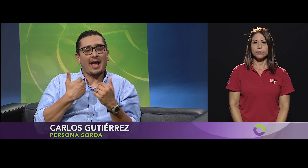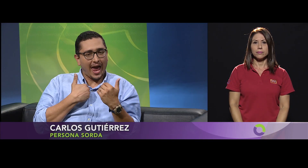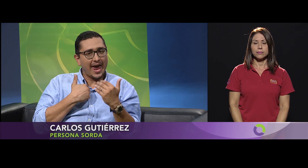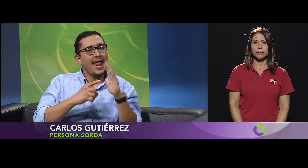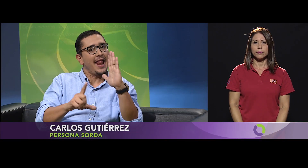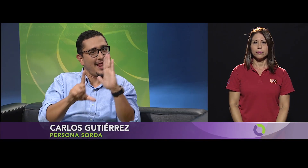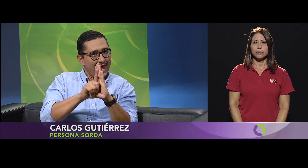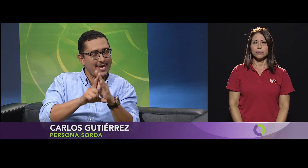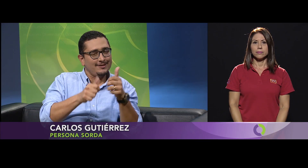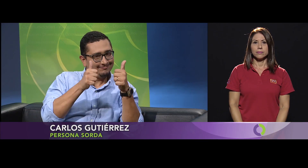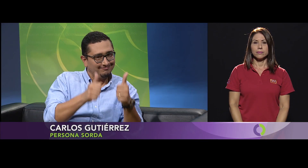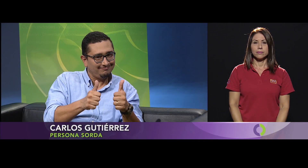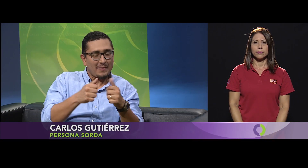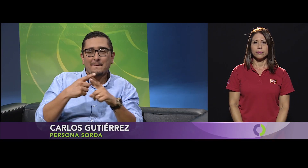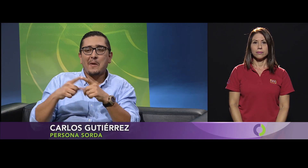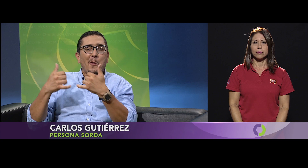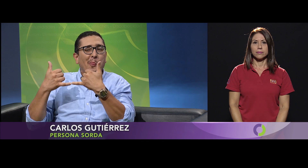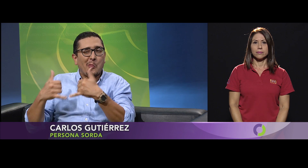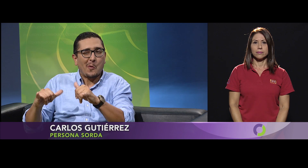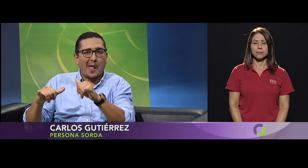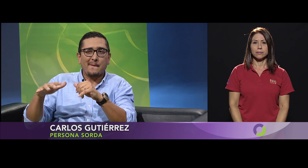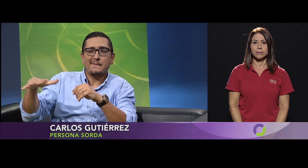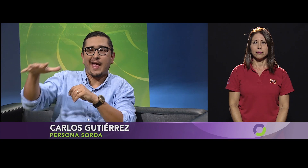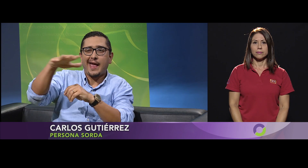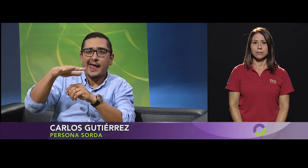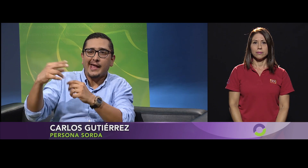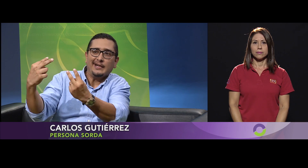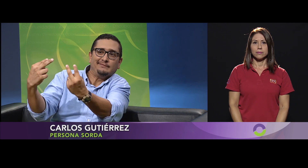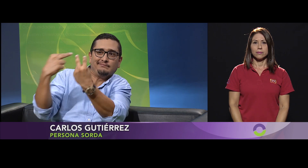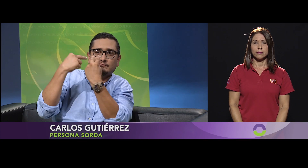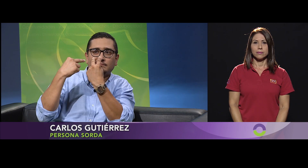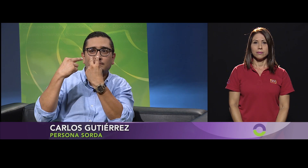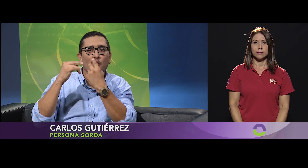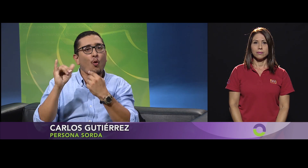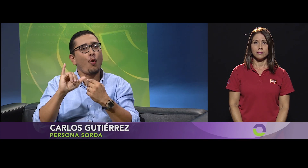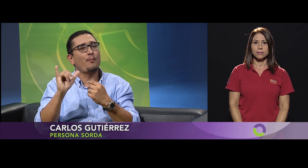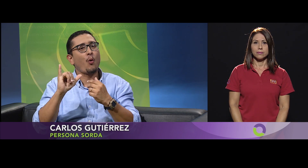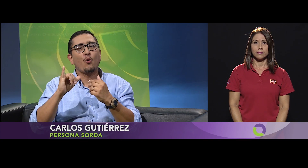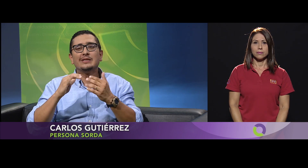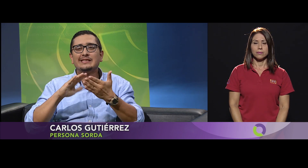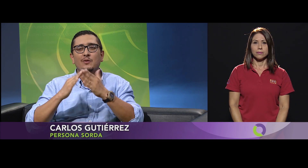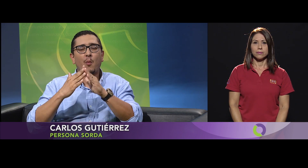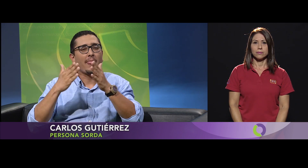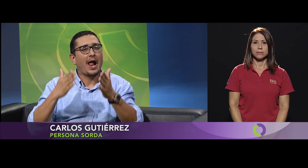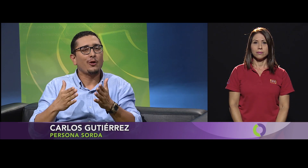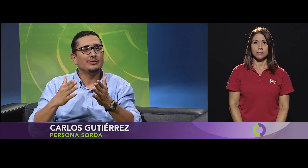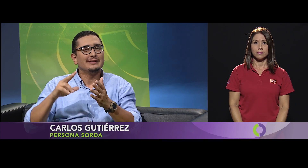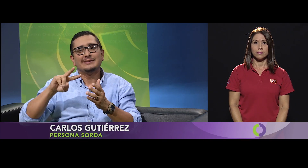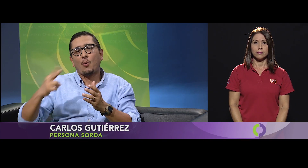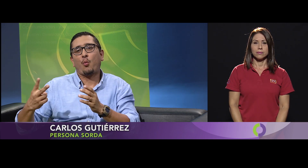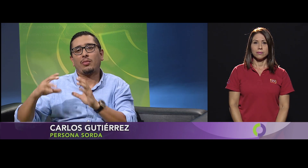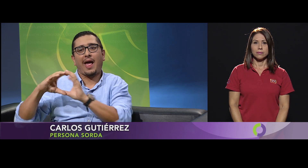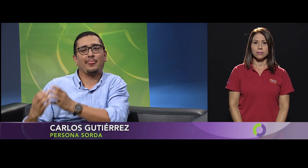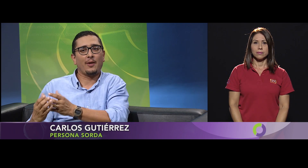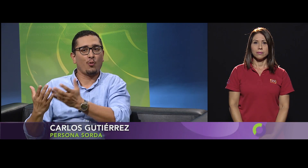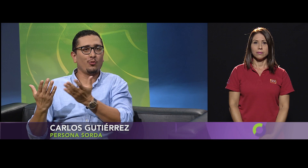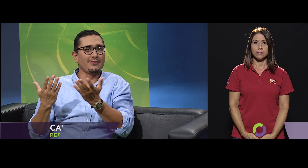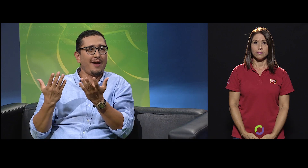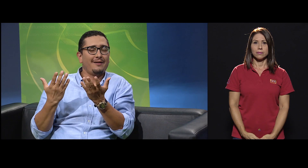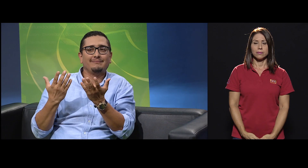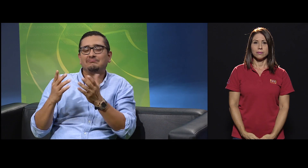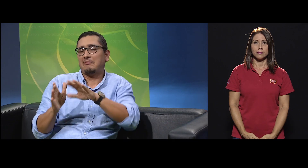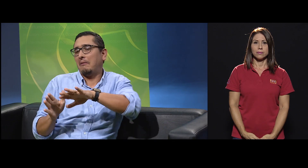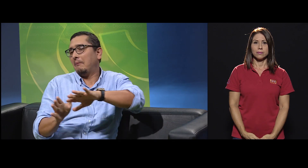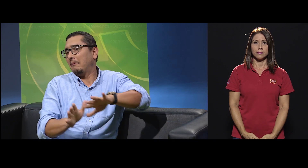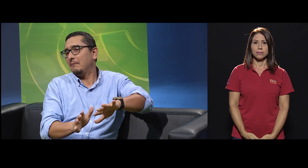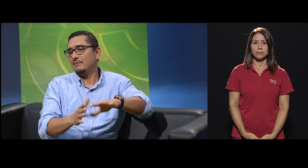Bueno, todavía sabemos que existen las leyes, sin embargo, nos ven a nosotros como ciudadanos de